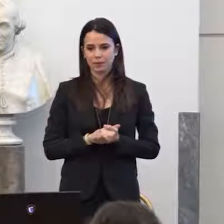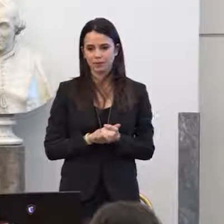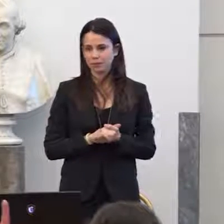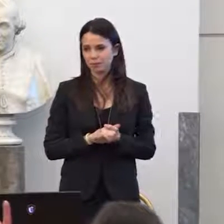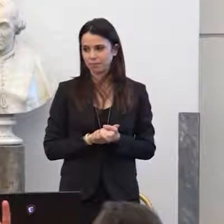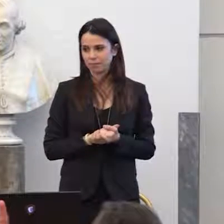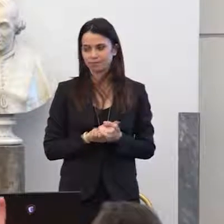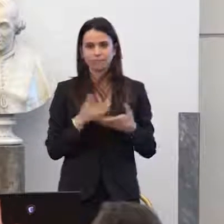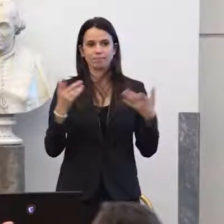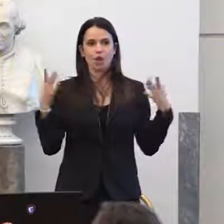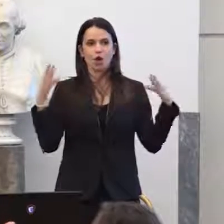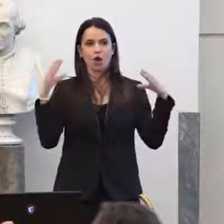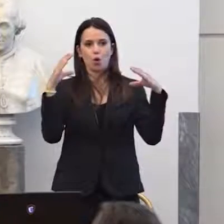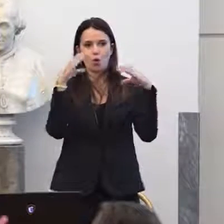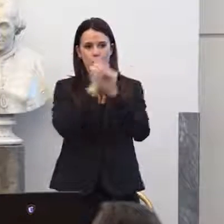Qualche proposta?